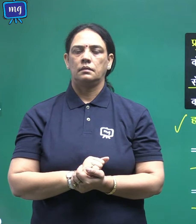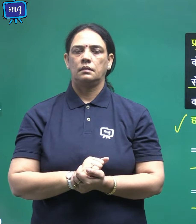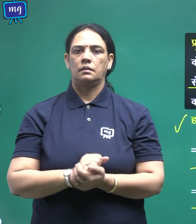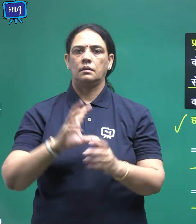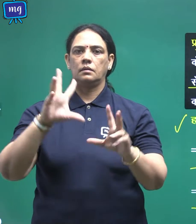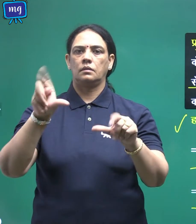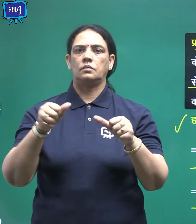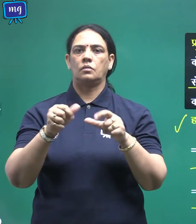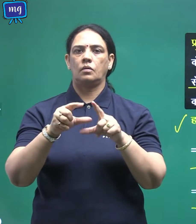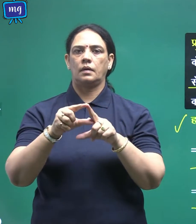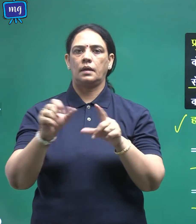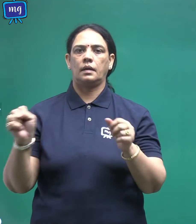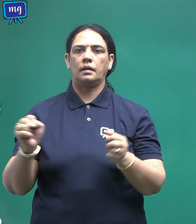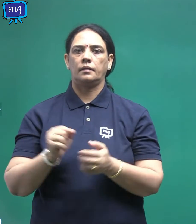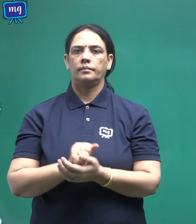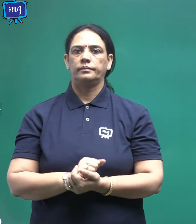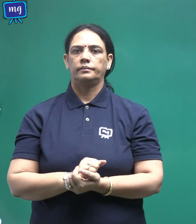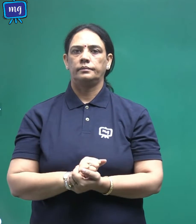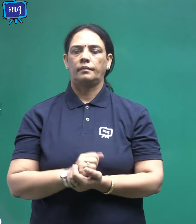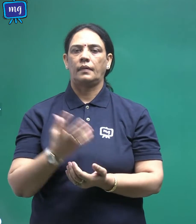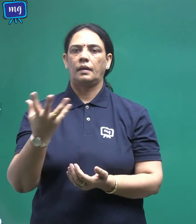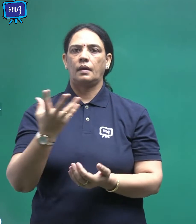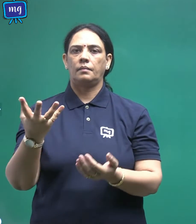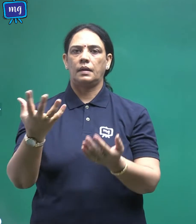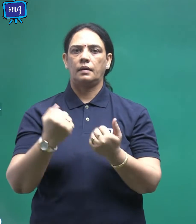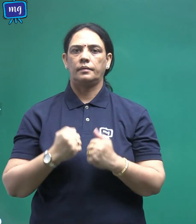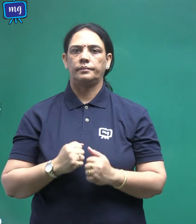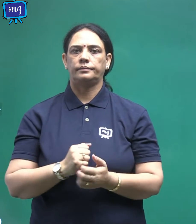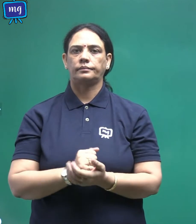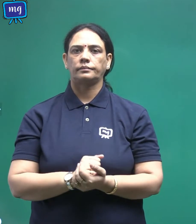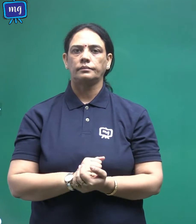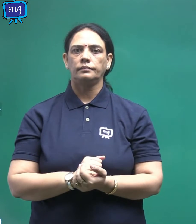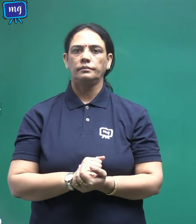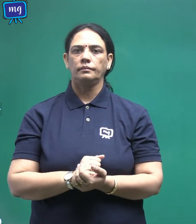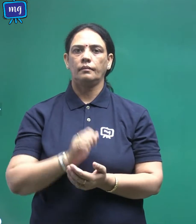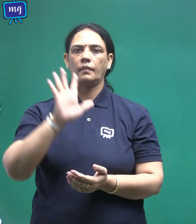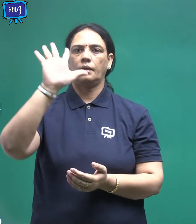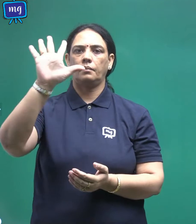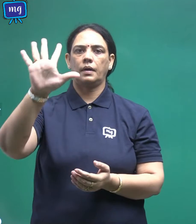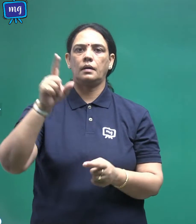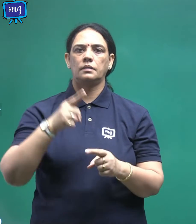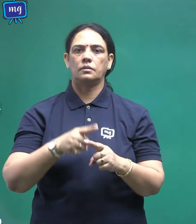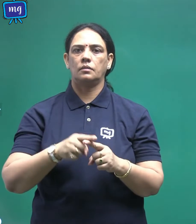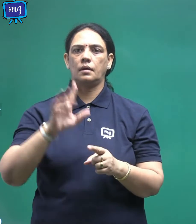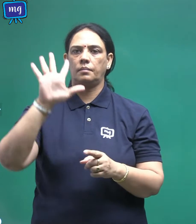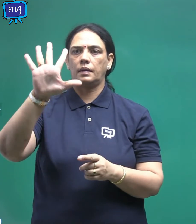हल करेंगे, क्या मिला? 5 गुणा 5